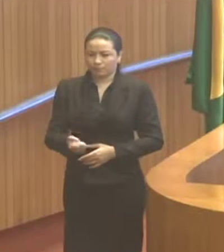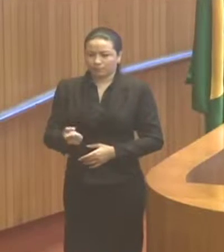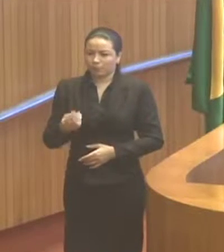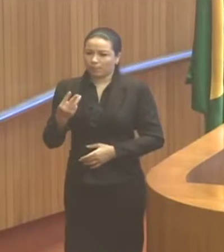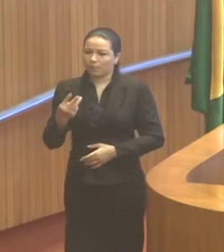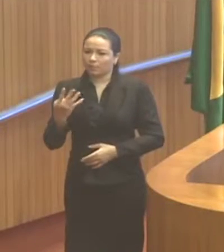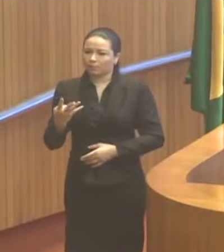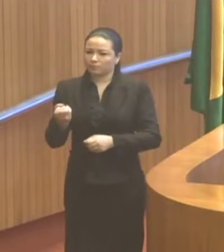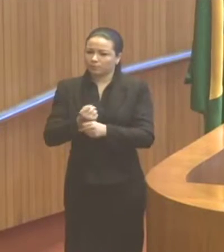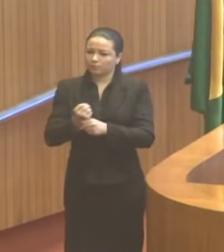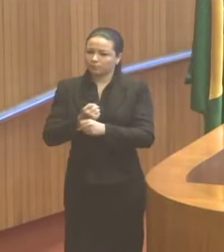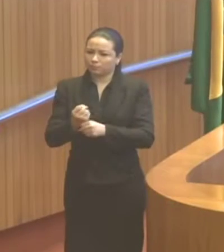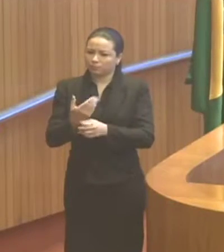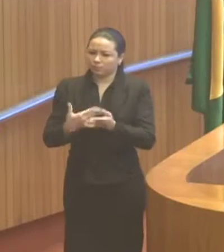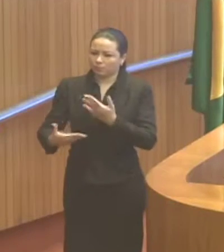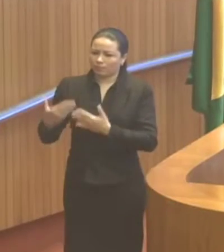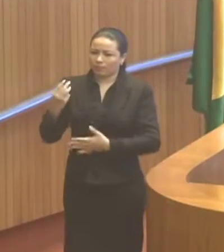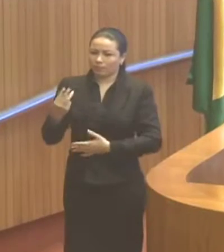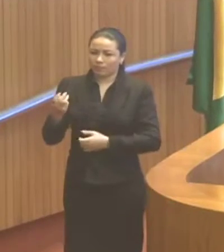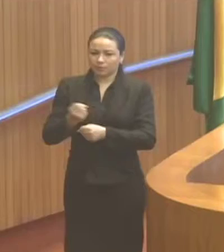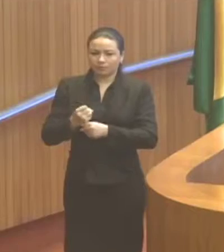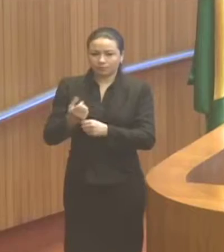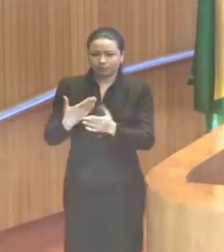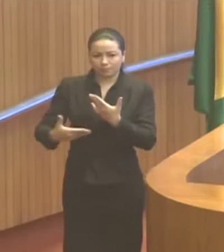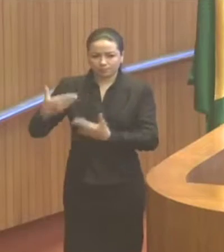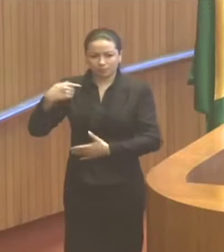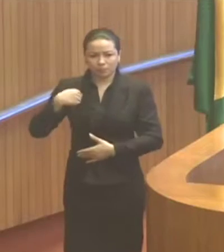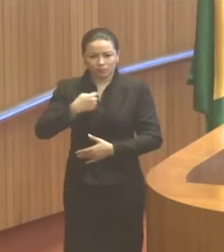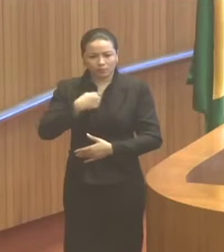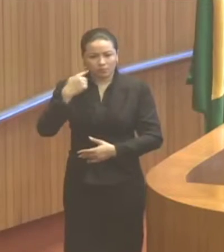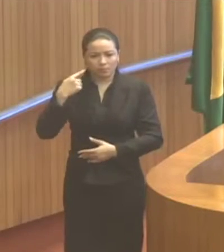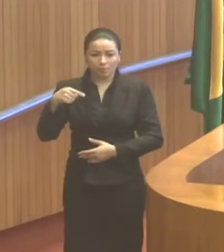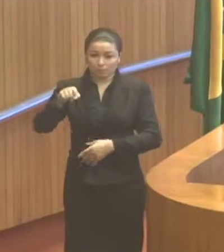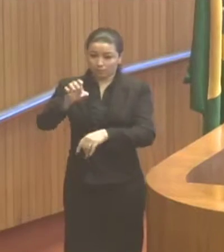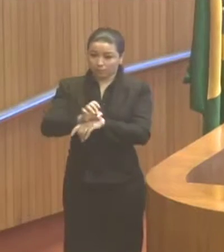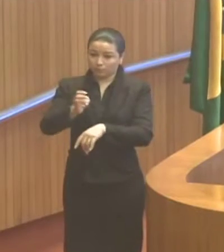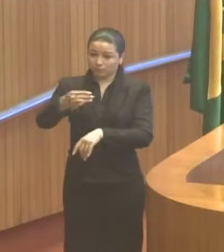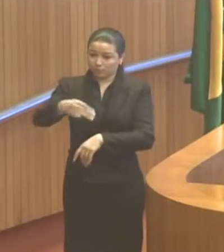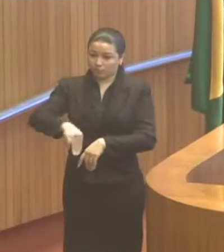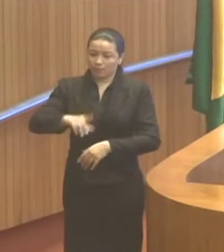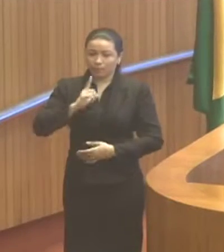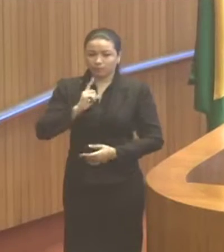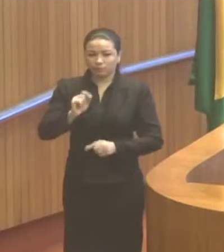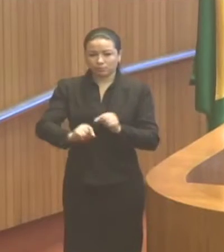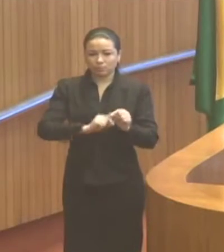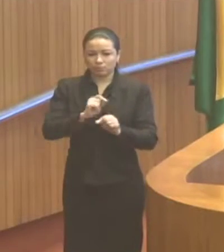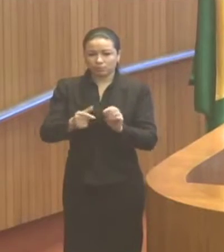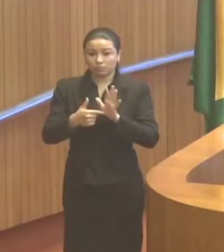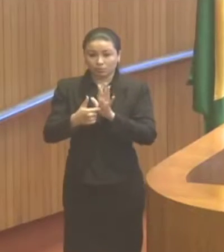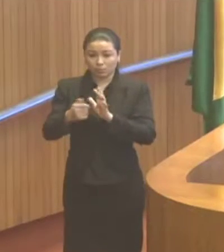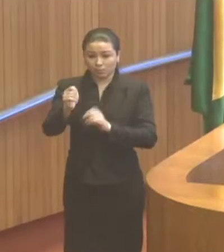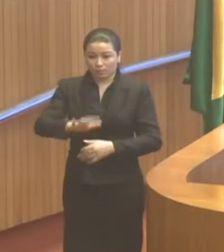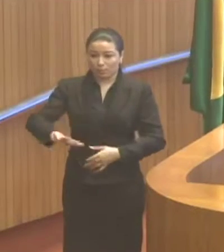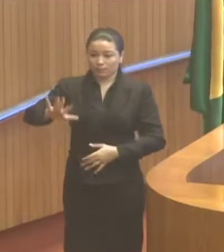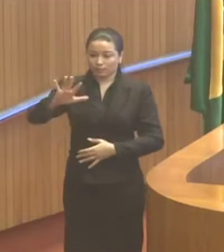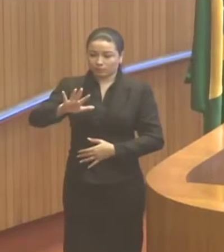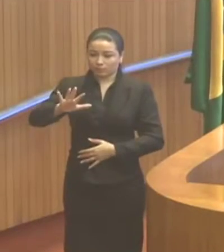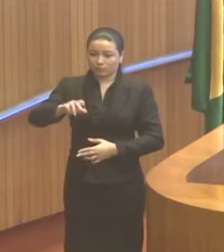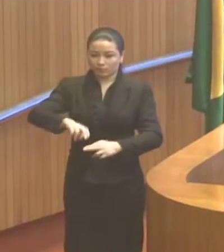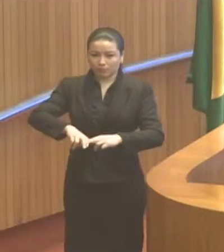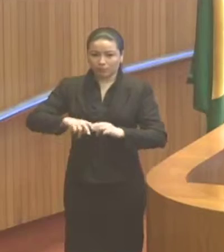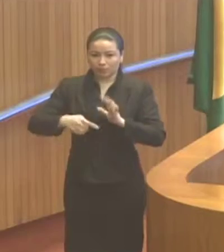3 anos atrás, mais precisamente, o estado do Maranhão passou a ser manchete nacional